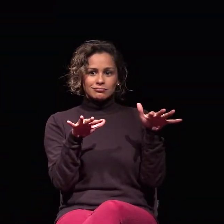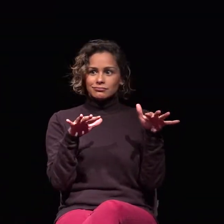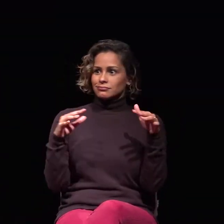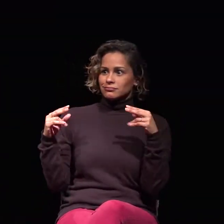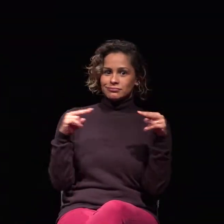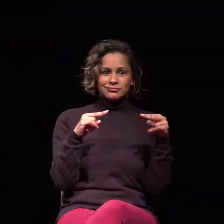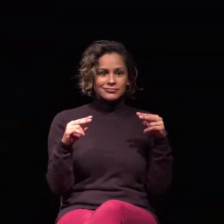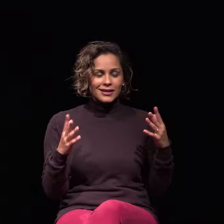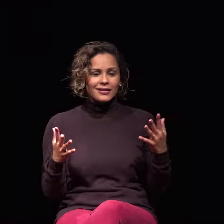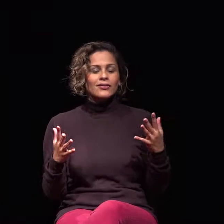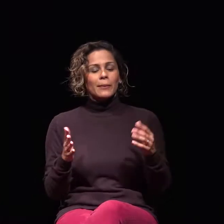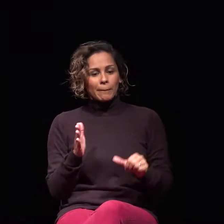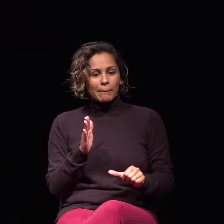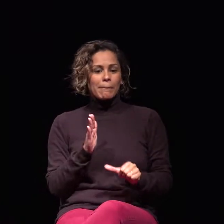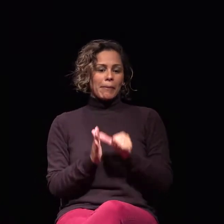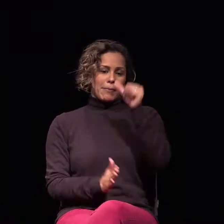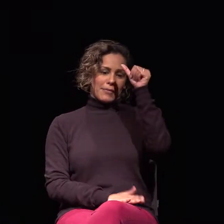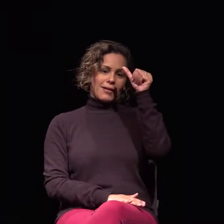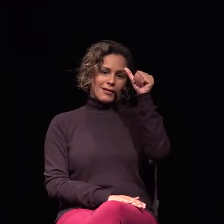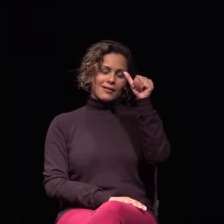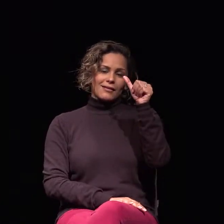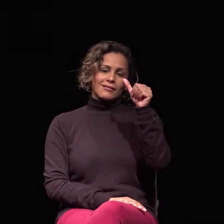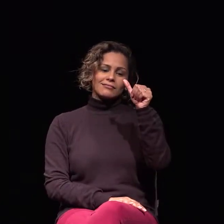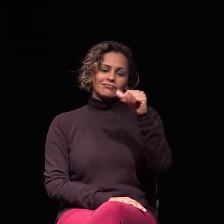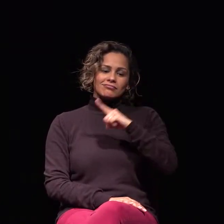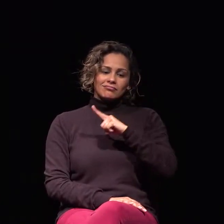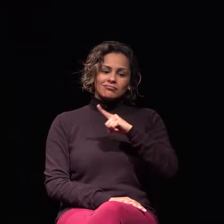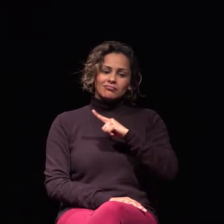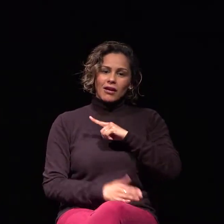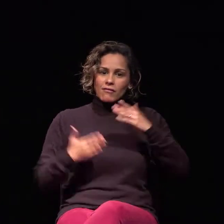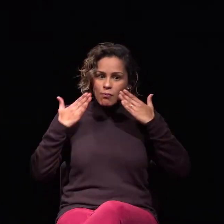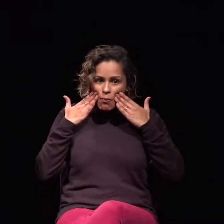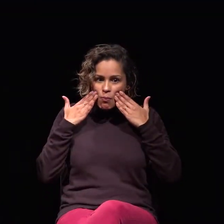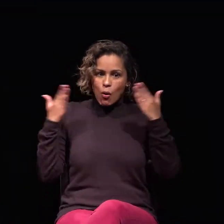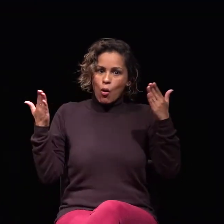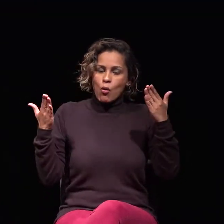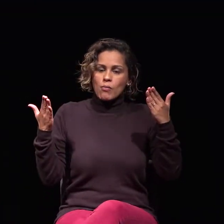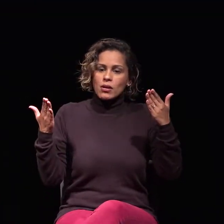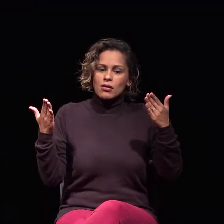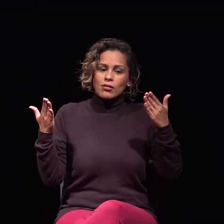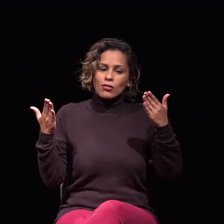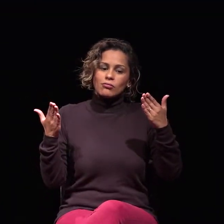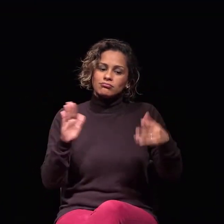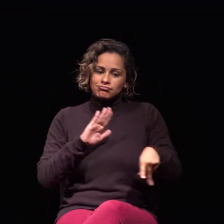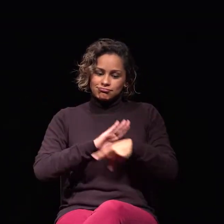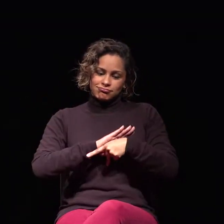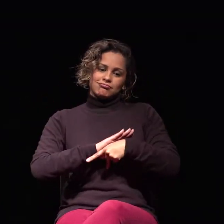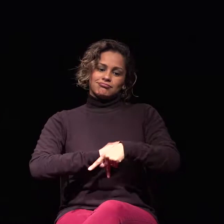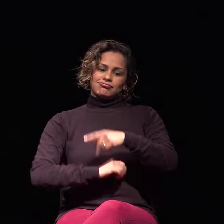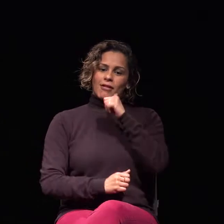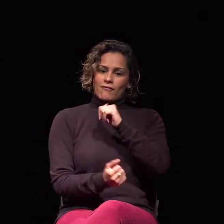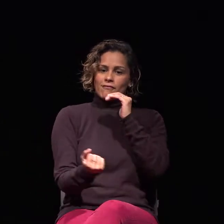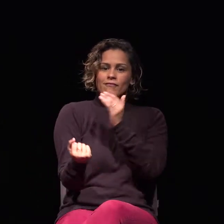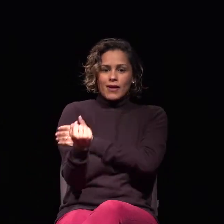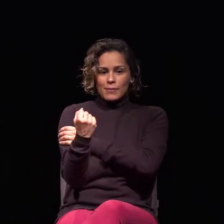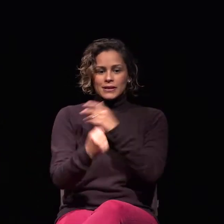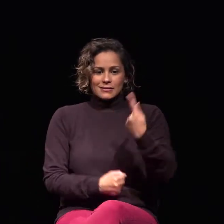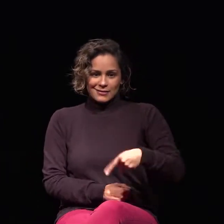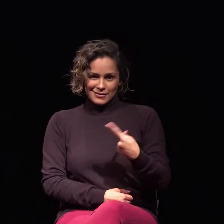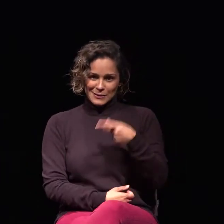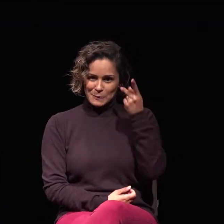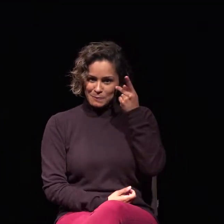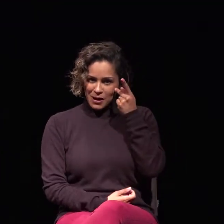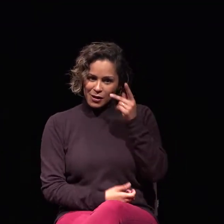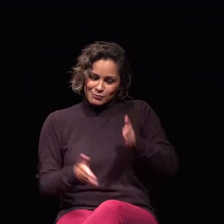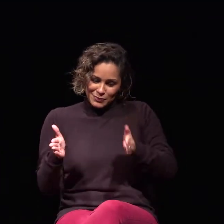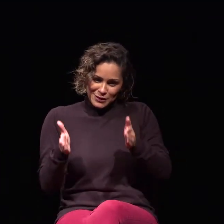foi o primeiro momento público do feminismo aqui em São Paulo. Aqui em São Paulo foi dessa década de